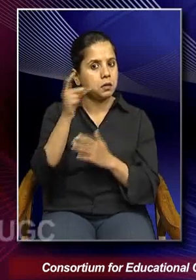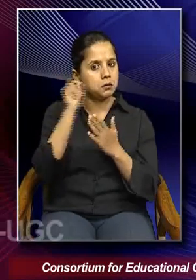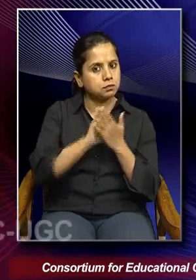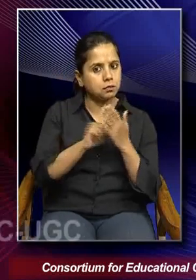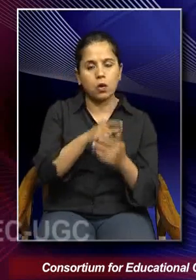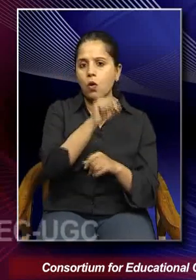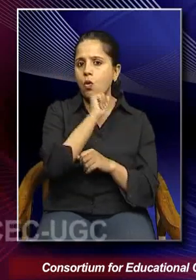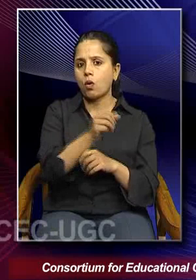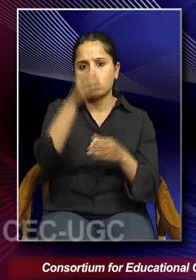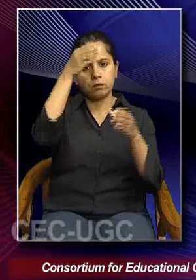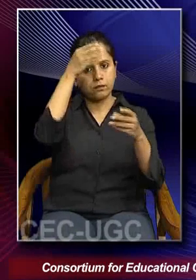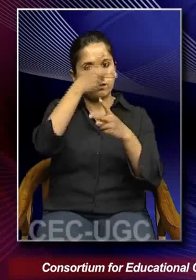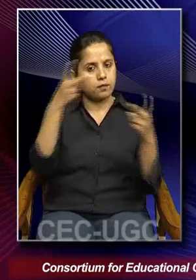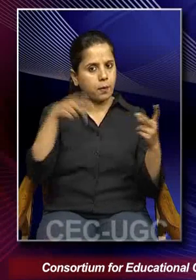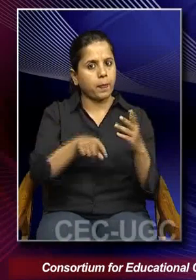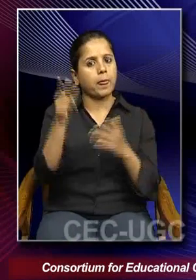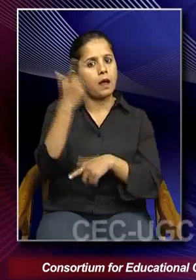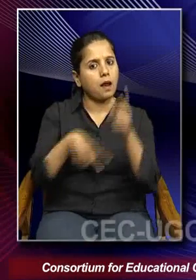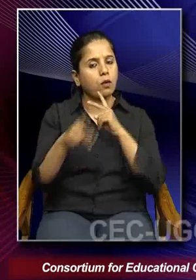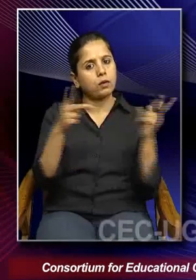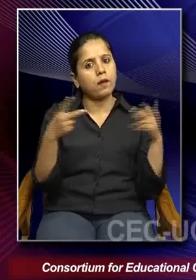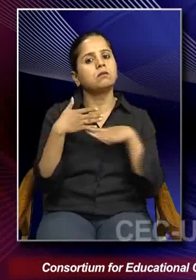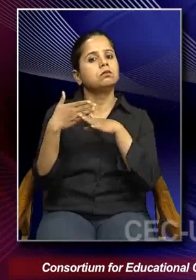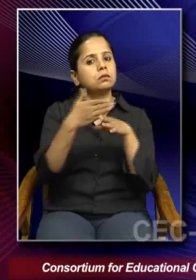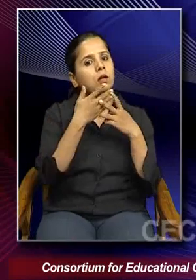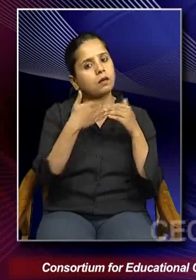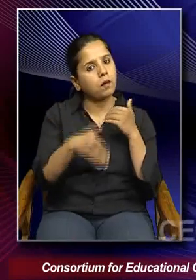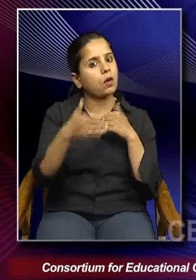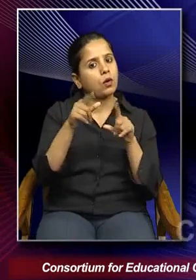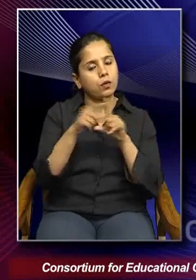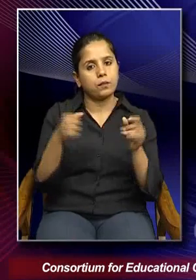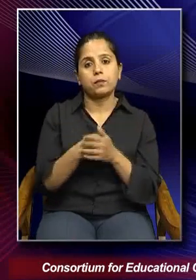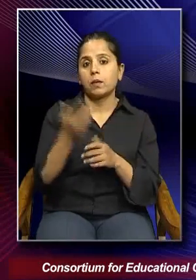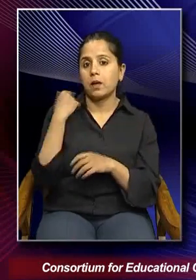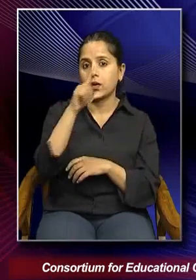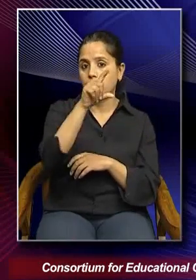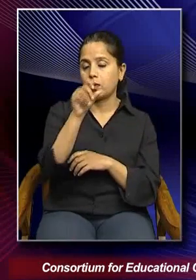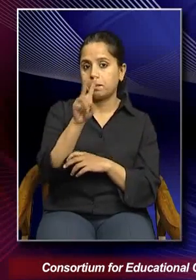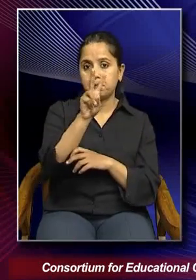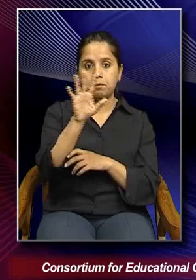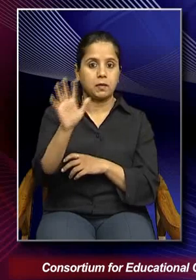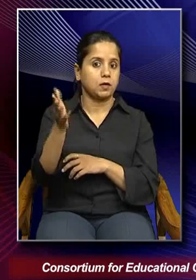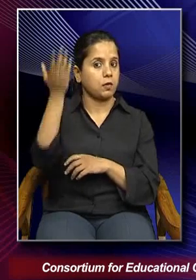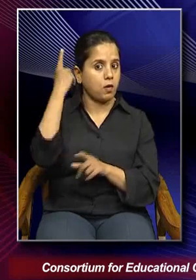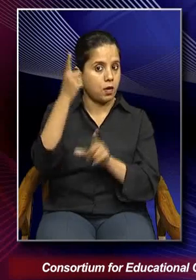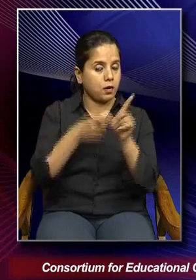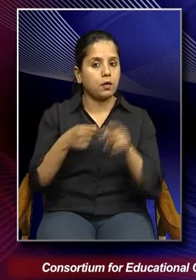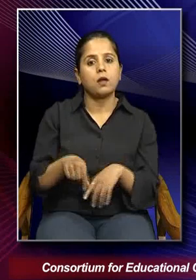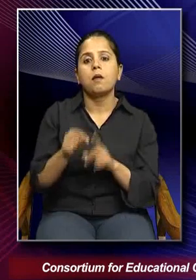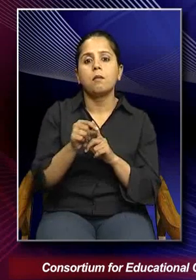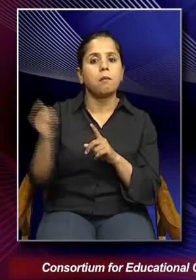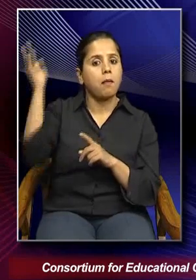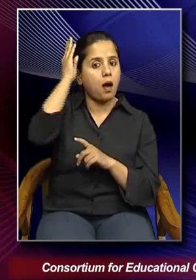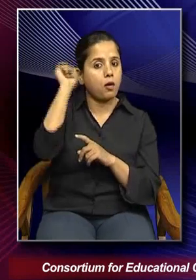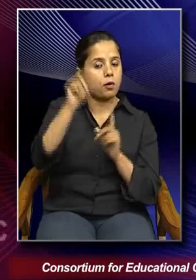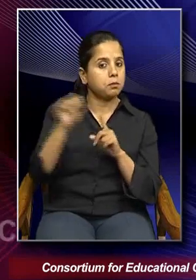वह अपना ज्ञानवर्धन और भाषा वर्धन करते रहे सन 1925 ई में पाकिस्तान के पंजाब